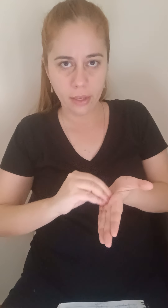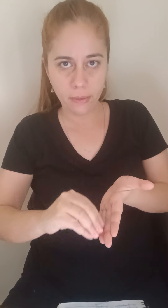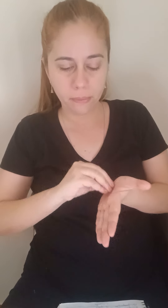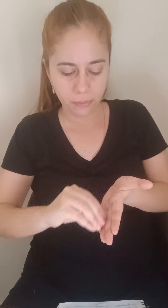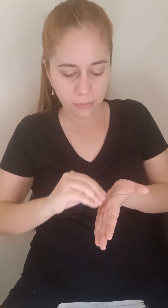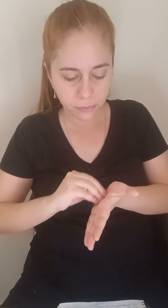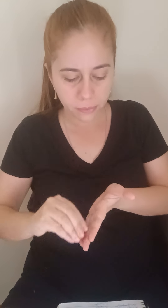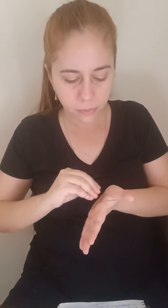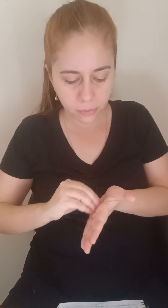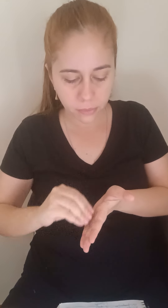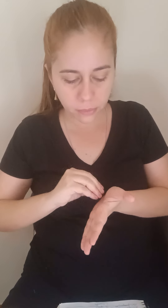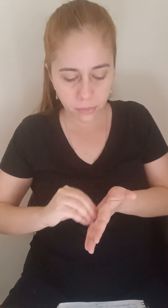Secretaria.